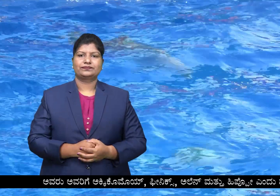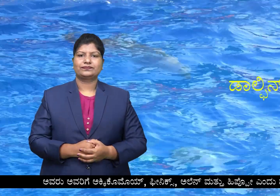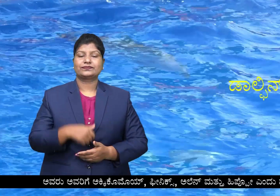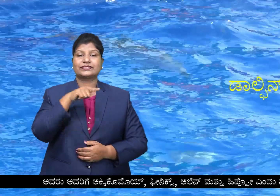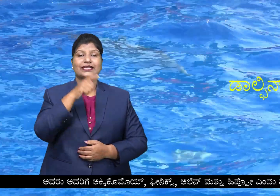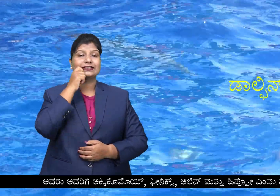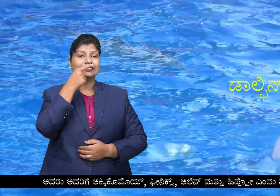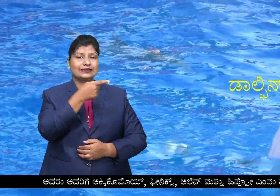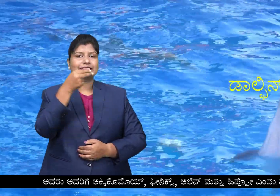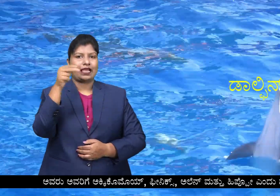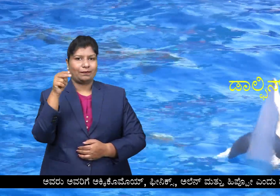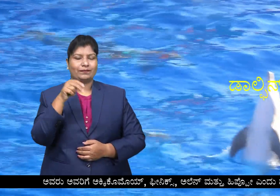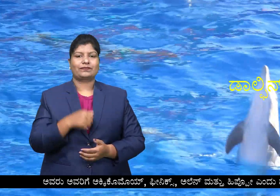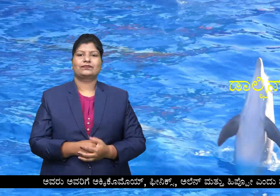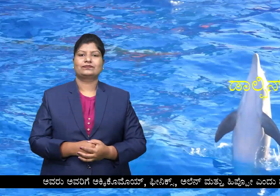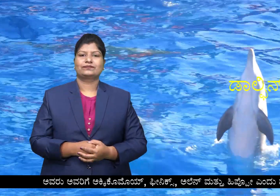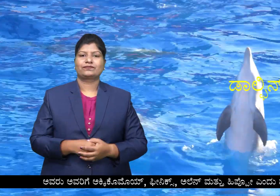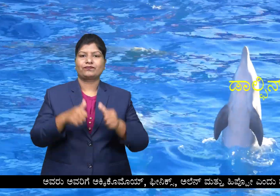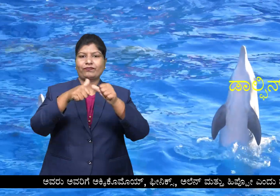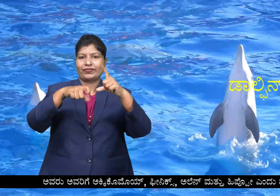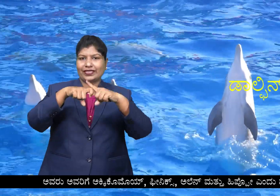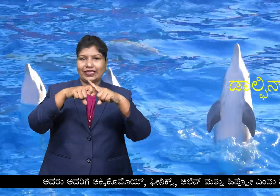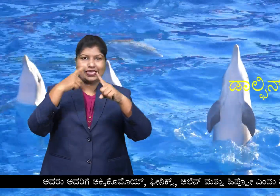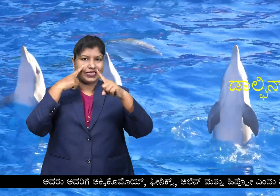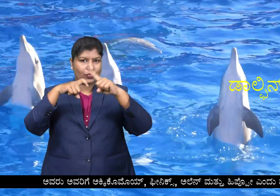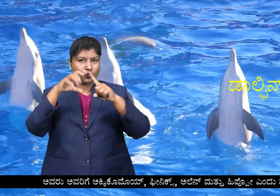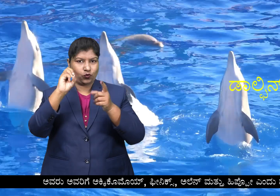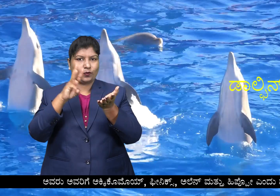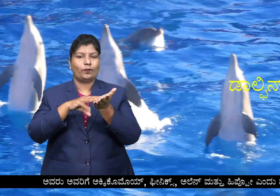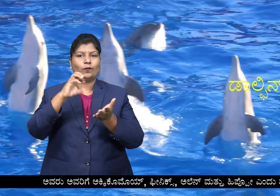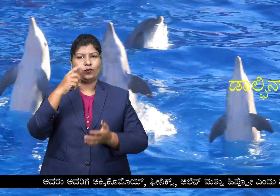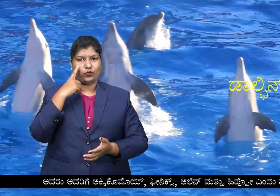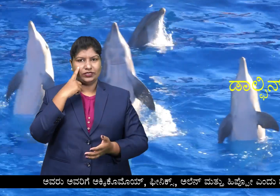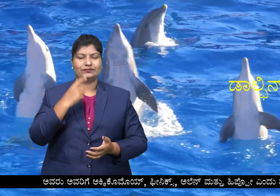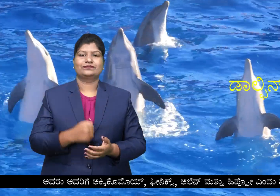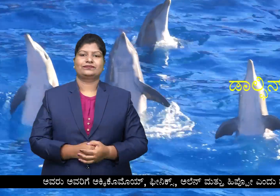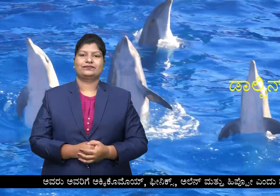ಅವರು ಅವರಿಗೆ ಅಕ್ಕಿ ಕೋಮೊಯ್, ಫಿನಿಕ್ಸ್, ಅಲೆನ್ ಮತ್ತು ಹಿಪ್ಪೋ ಎಂದು ಹೆಸರಿಸಿದರು.